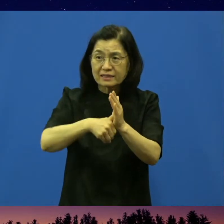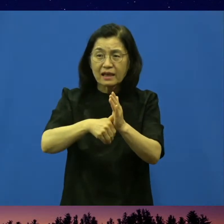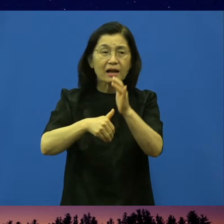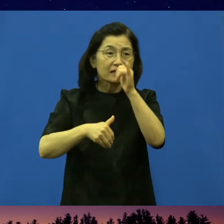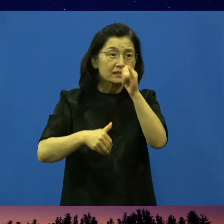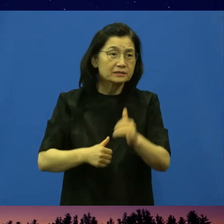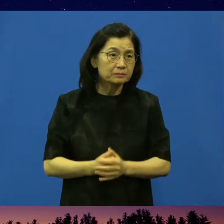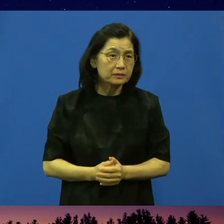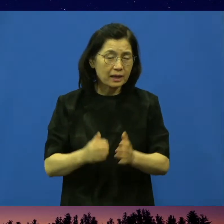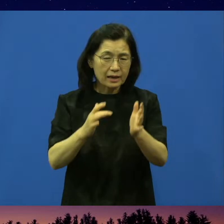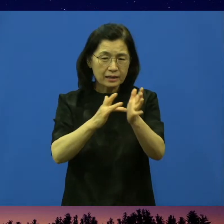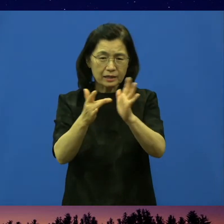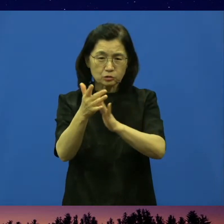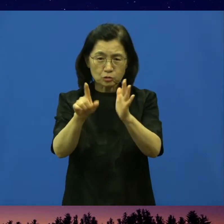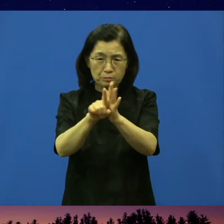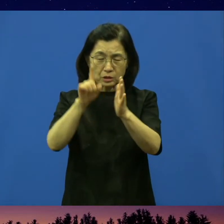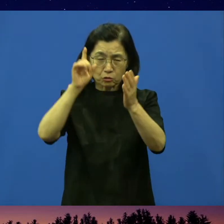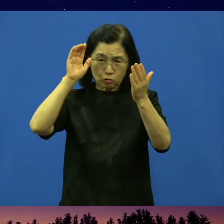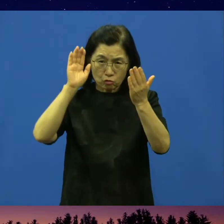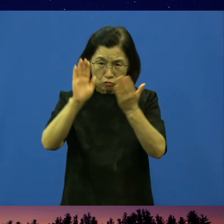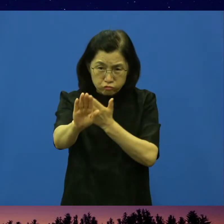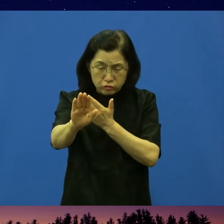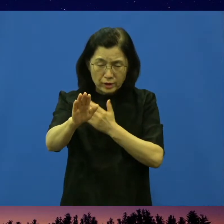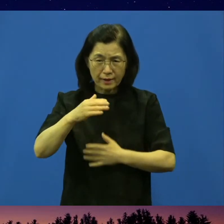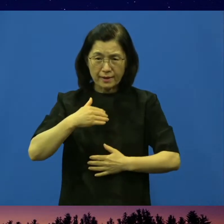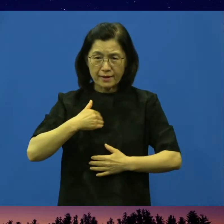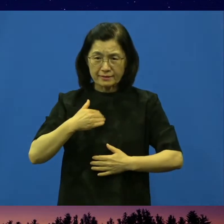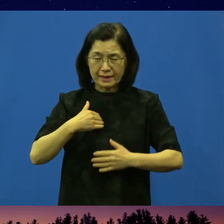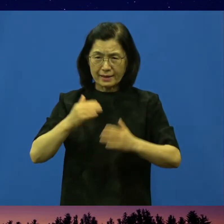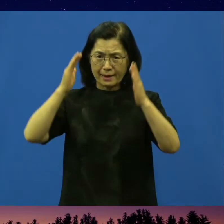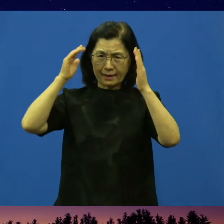우리가 예수를 믿고 나면 내 인생의 방향이 정해집니다.